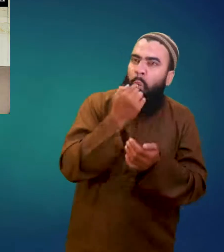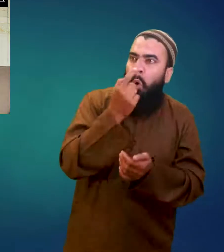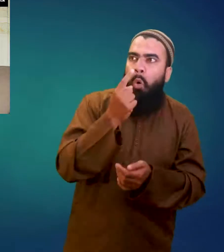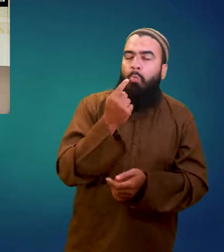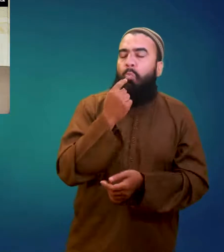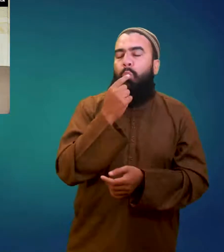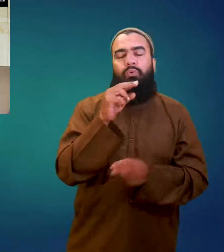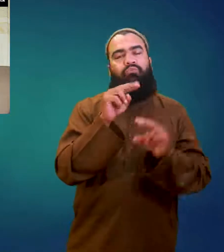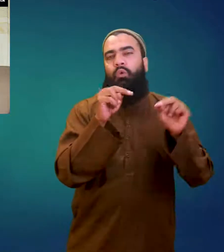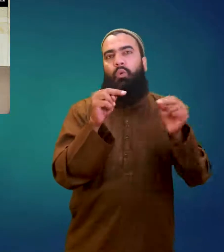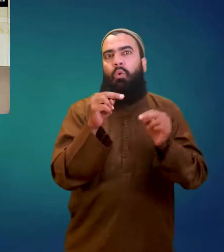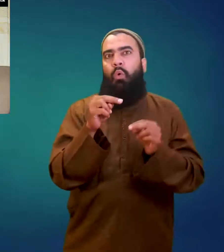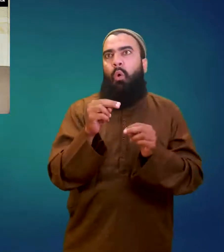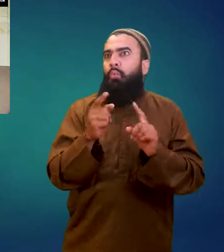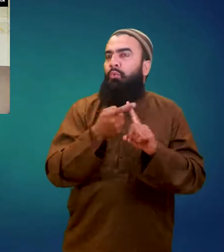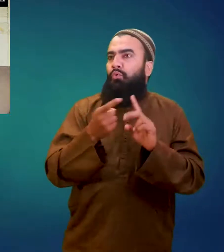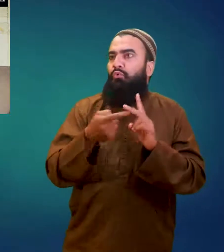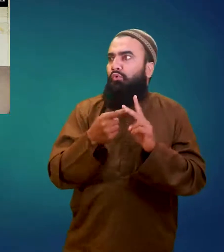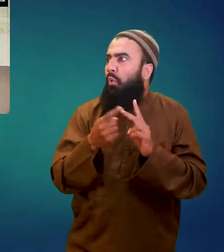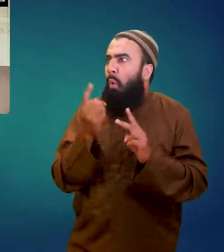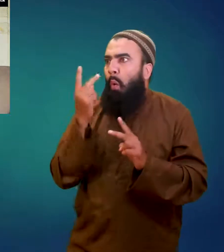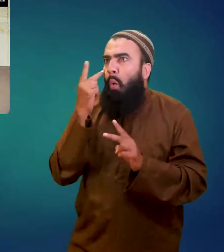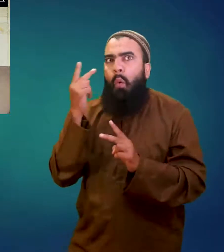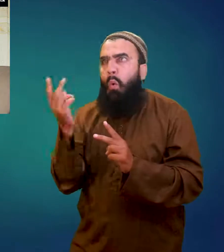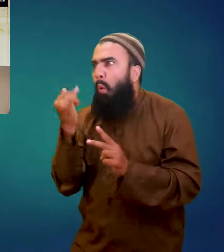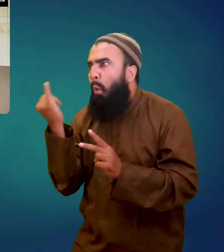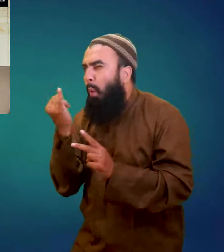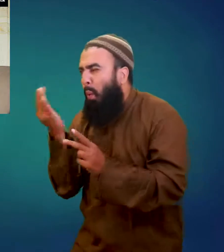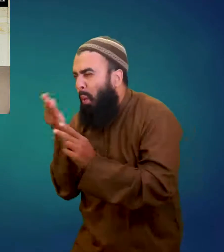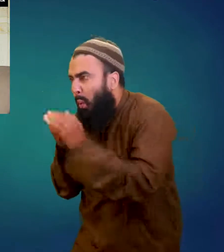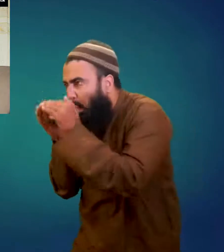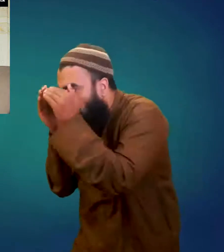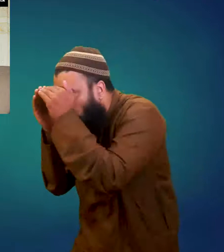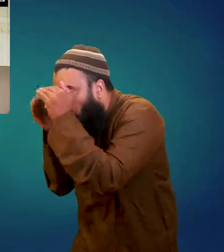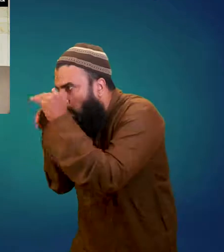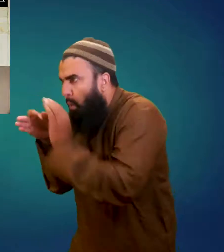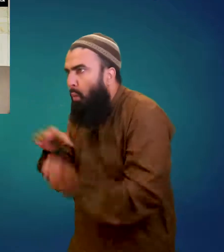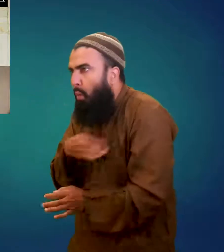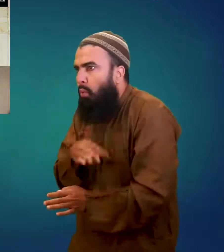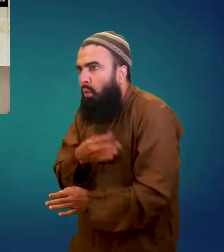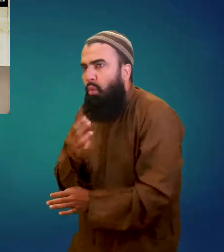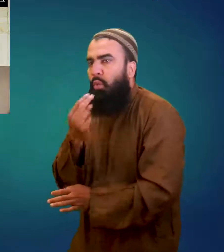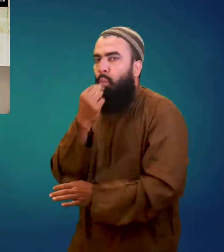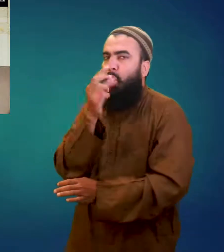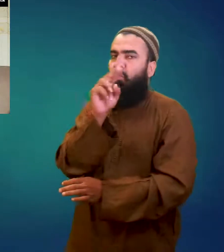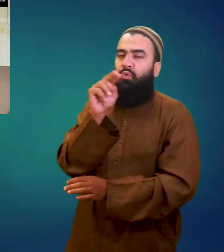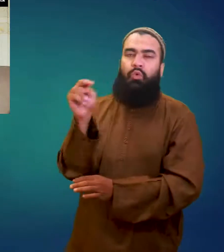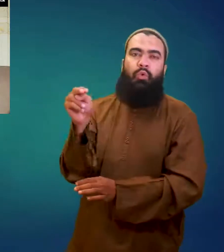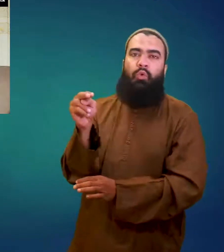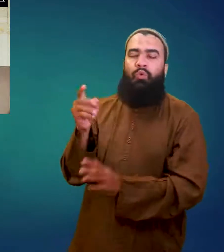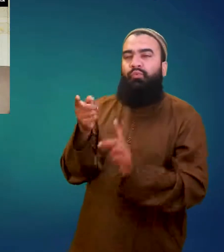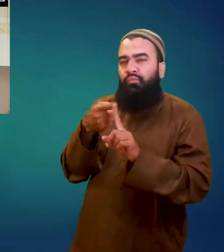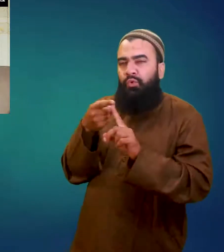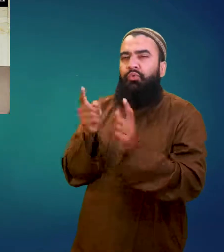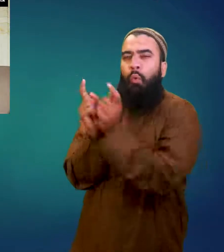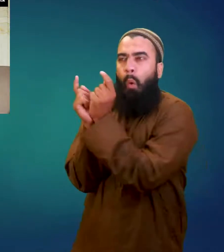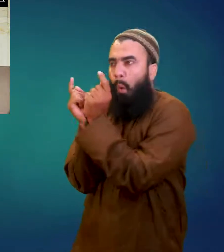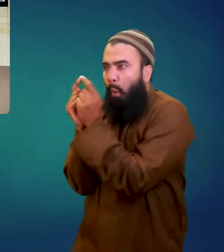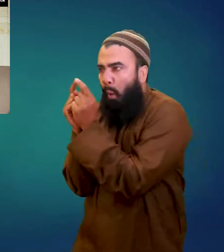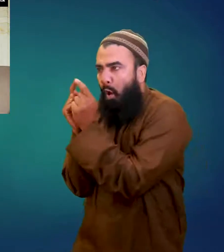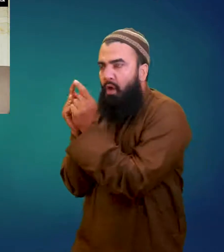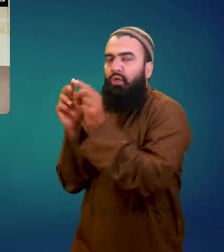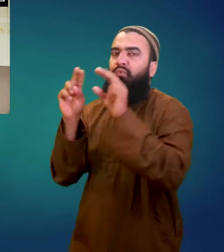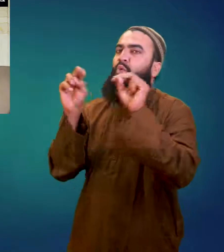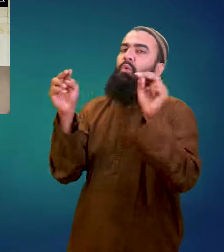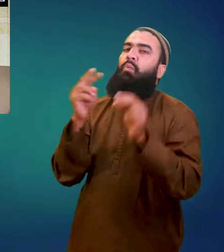اور تجسس میں نہ پڑو، ٹوہ میں نہ لگو، اور غیبت نہ کرو۔ کیا تم اس چیز کو پسند کرو گے